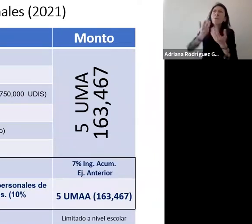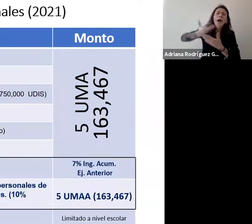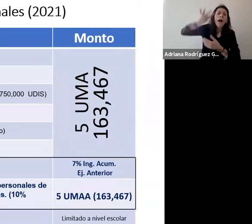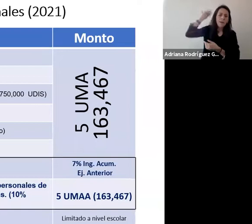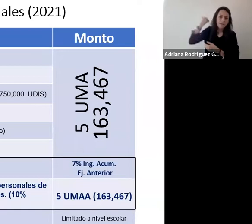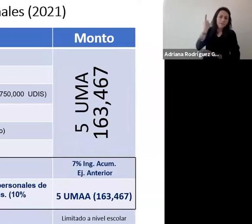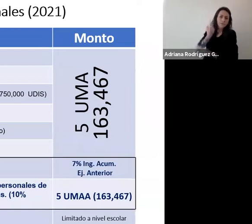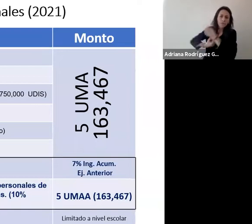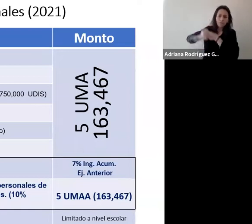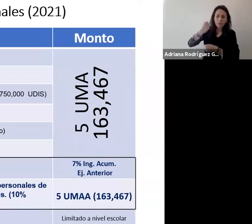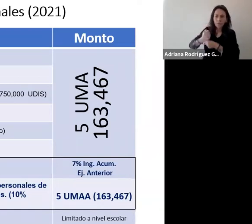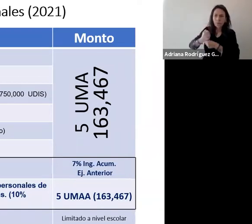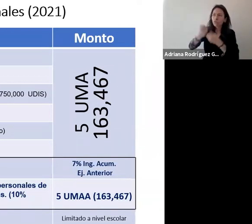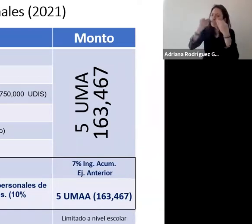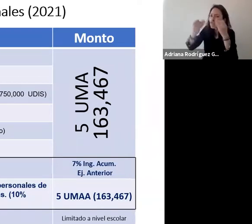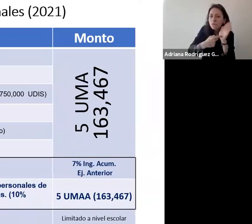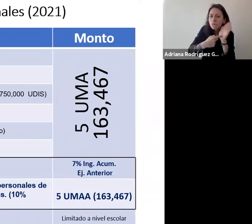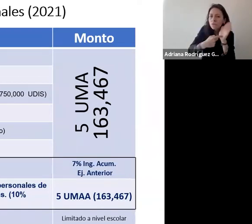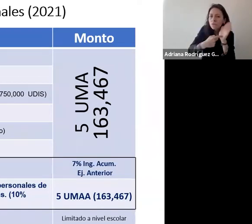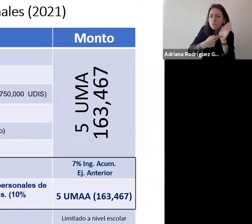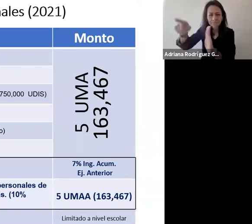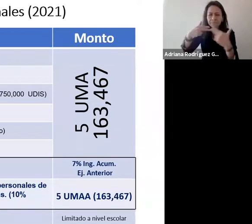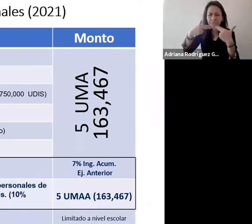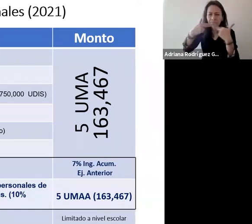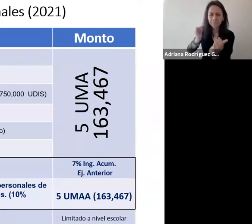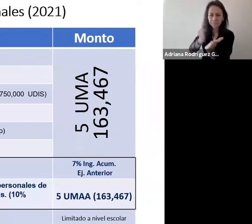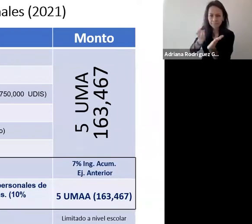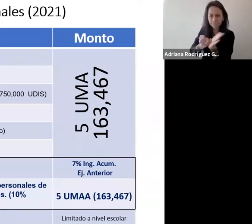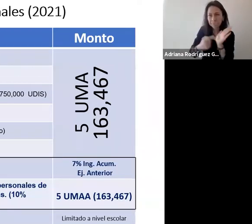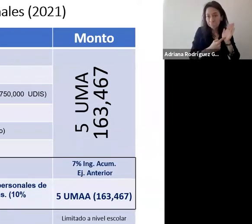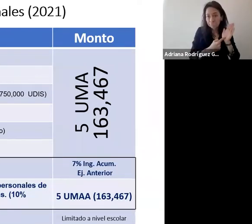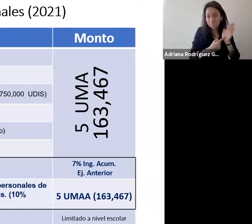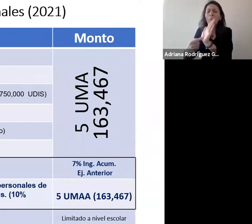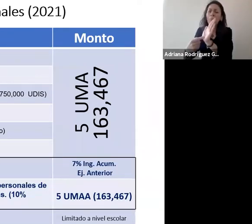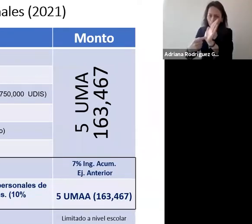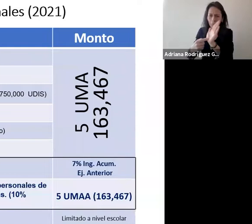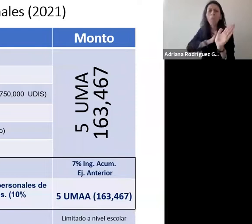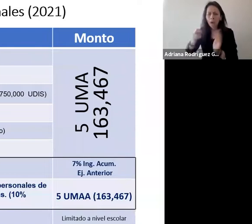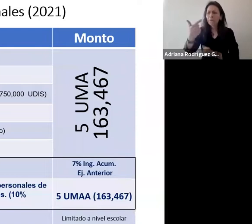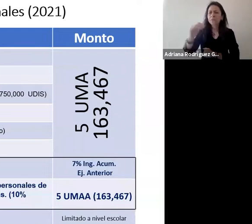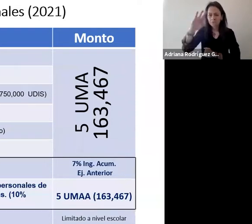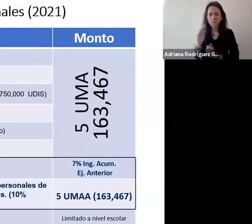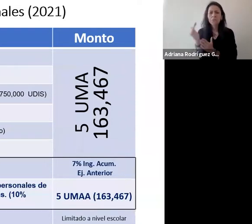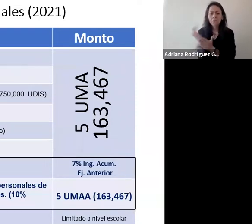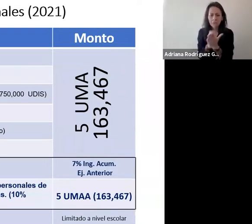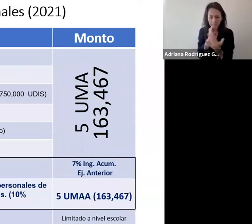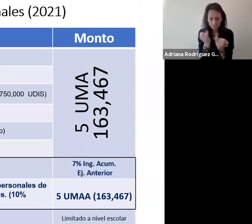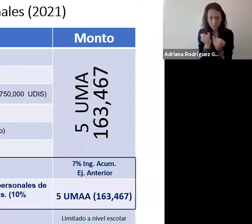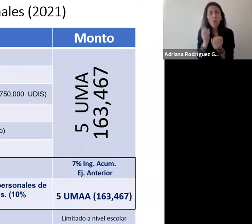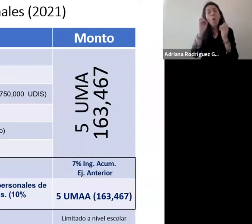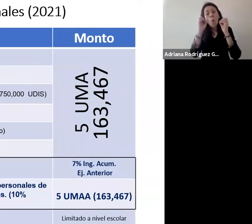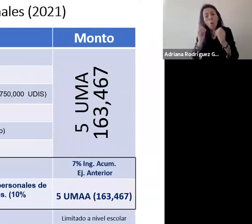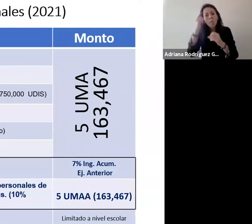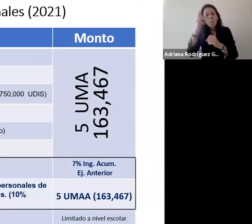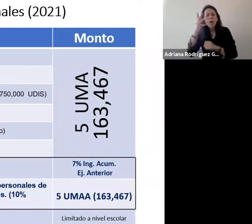a Hacienda. Y también podemos hacer aportaciones complementarias para los planes de retiro,